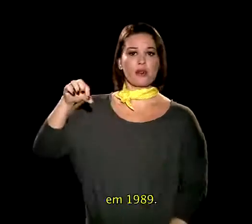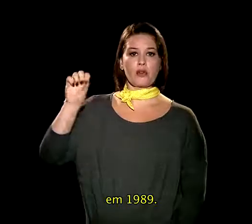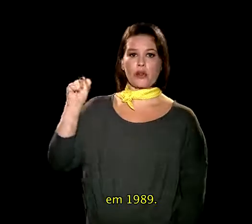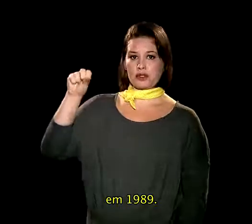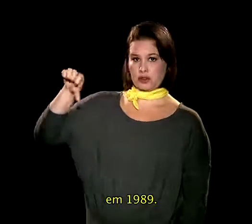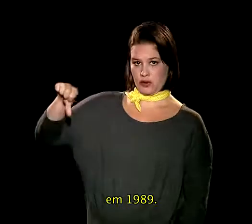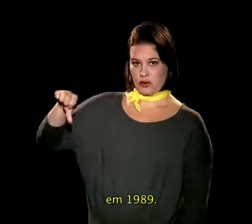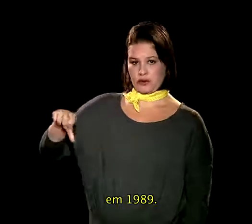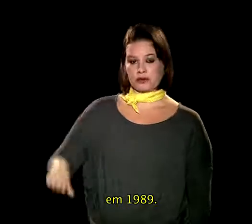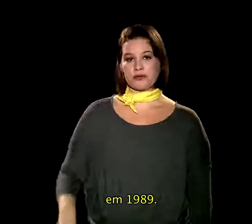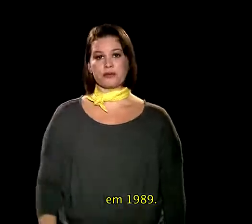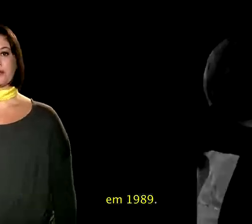1989.